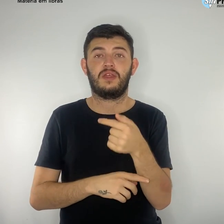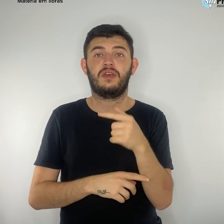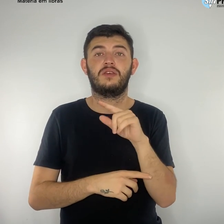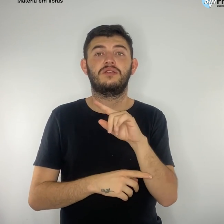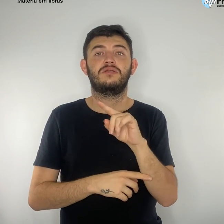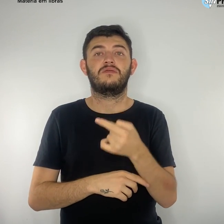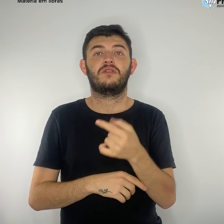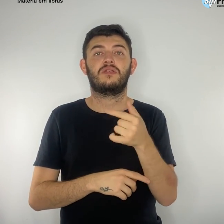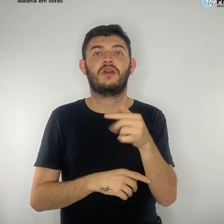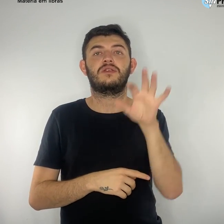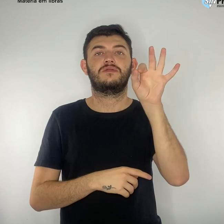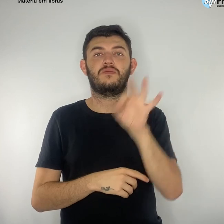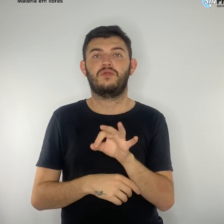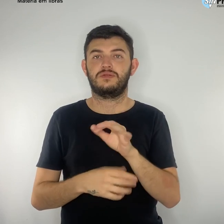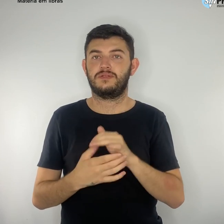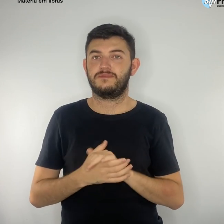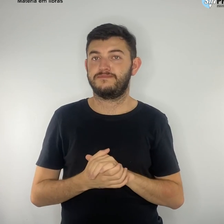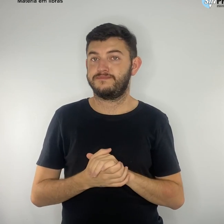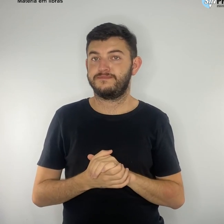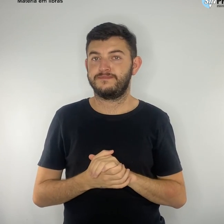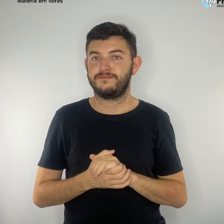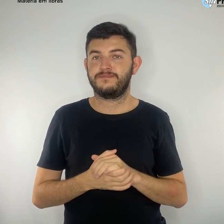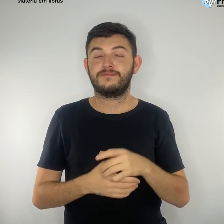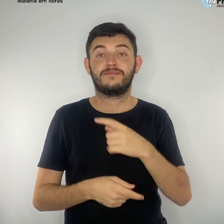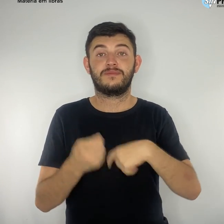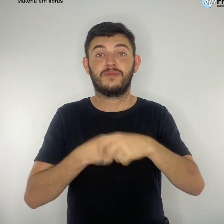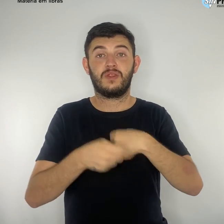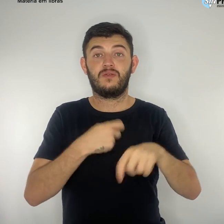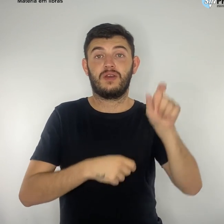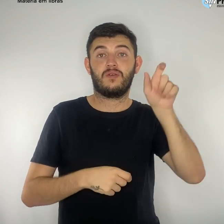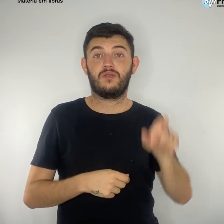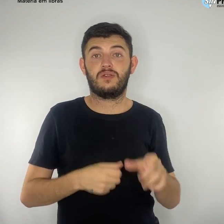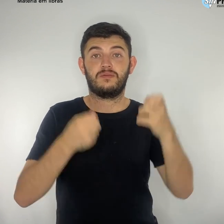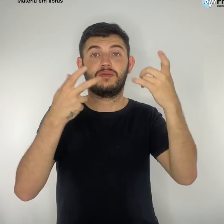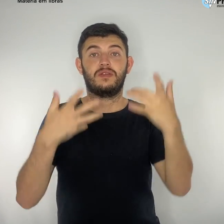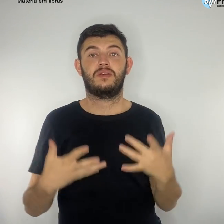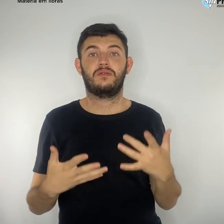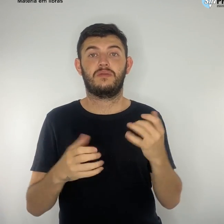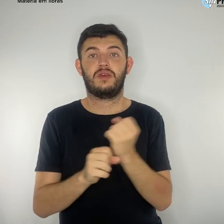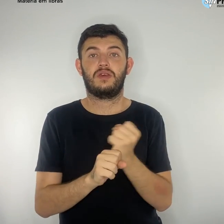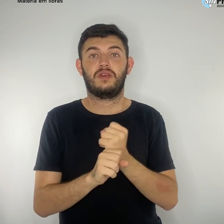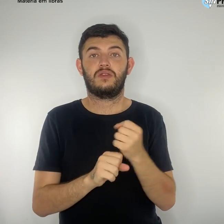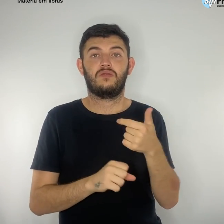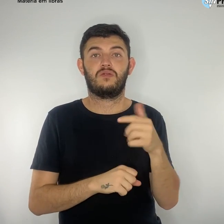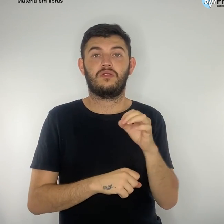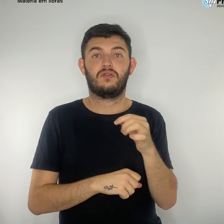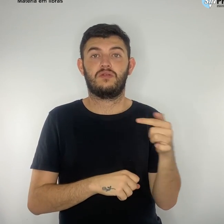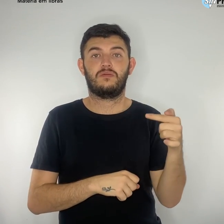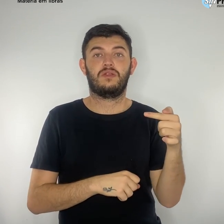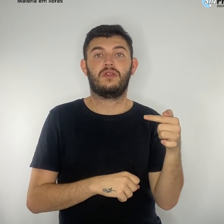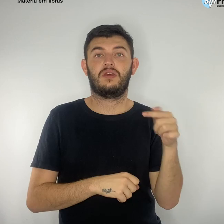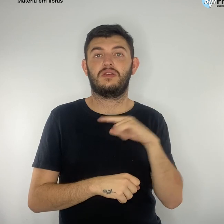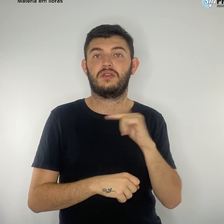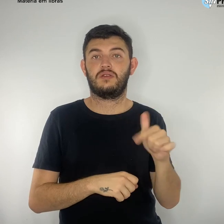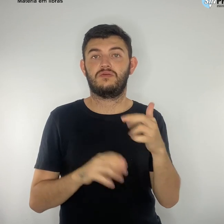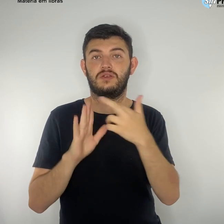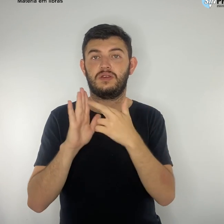7,7%. O economista explica que até 2007 não havia regra definida para o reajuste